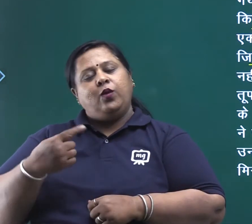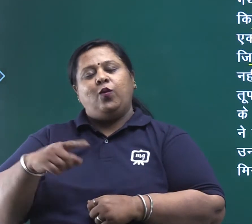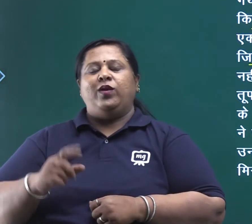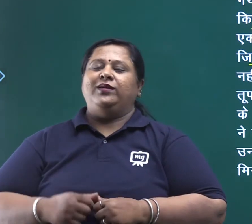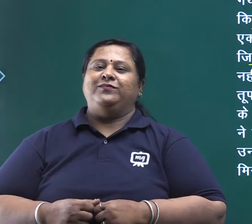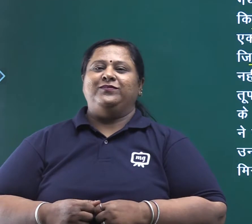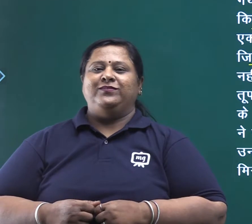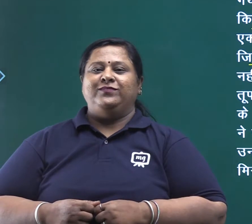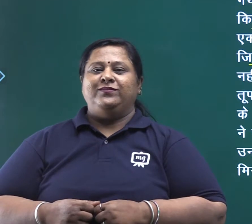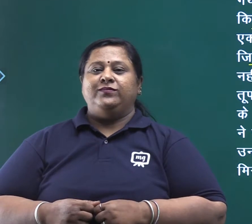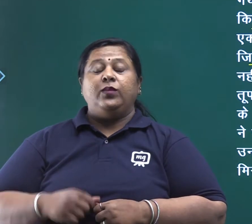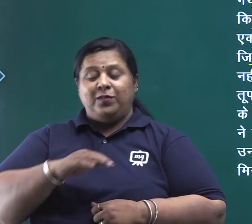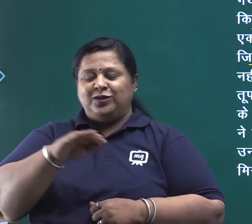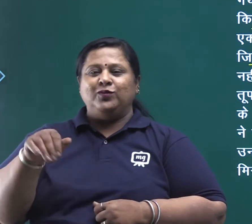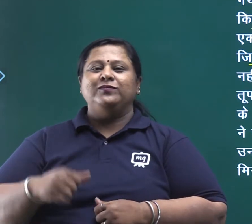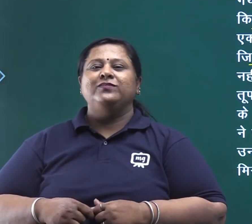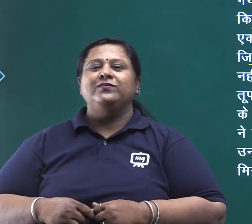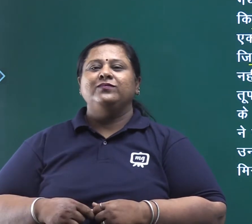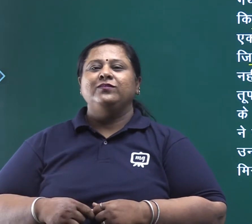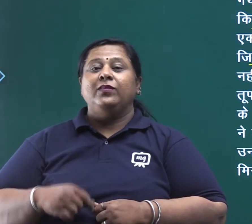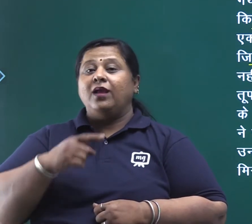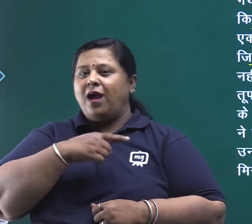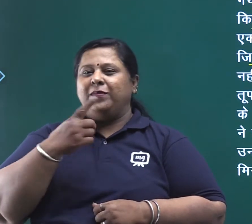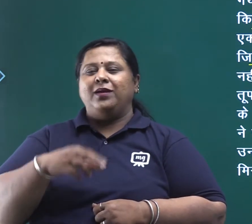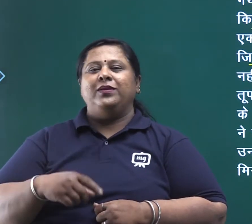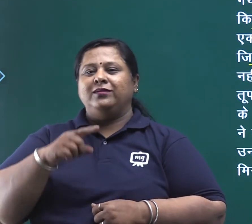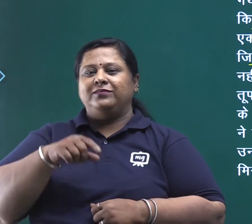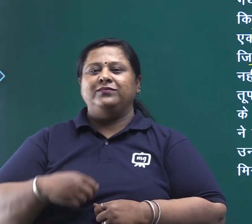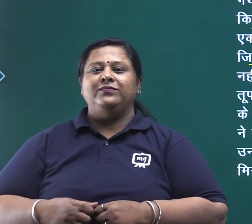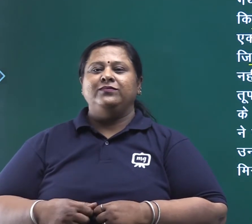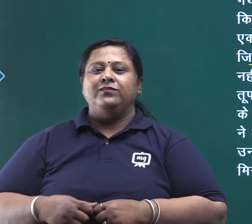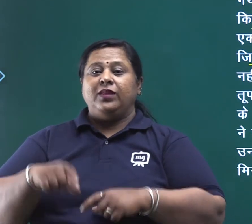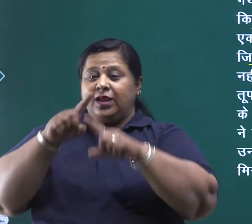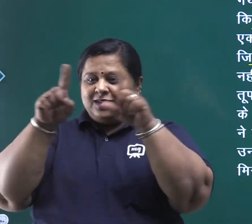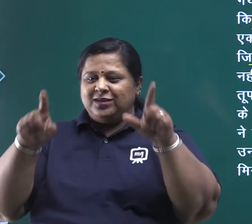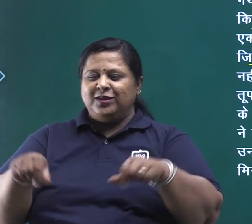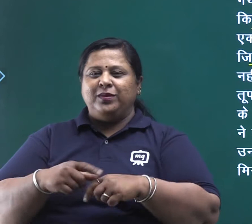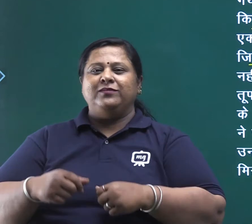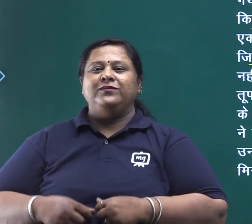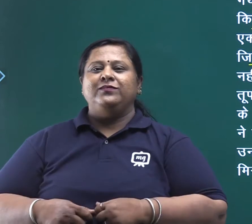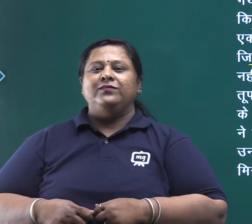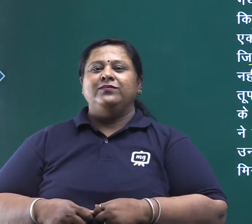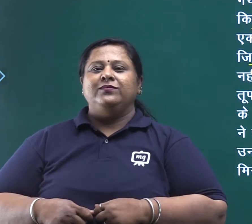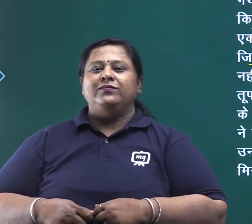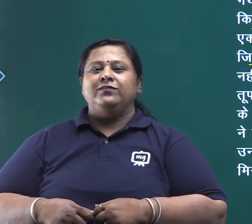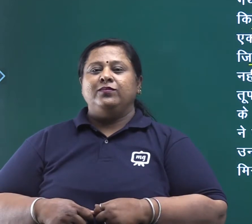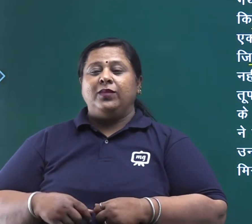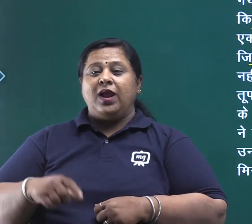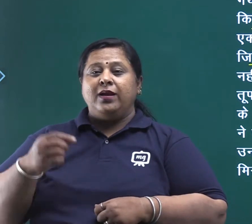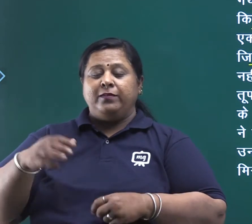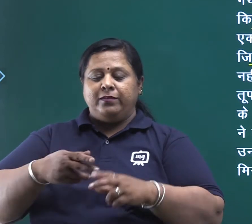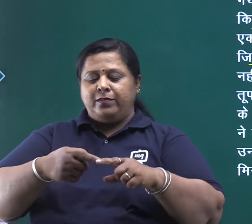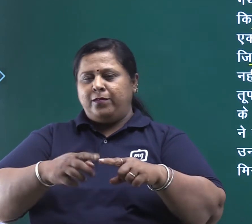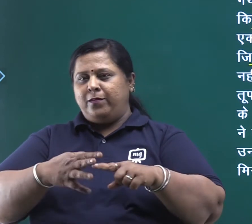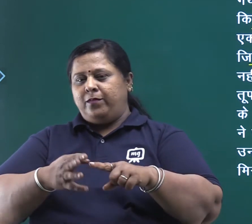हो गई। बच्चों, आप यहाँ पर इस चित्र में एक बिजली का खंभा